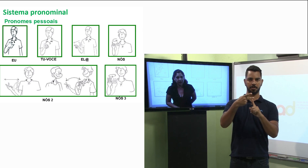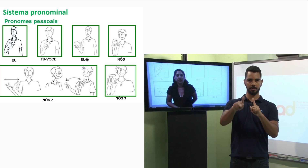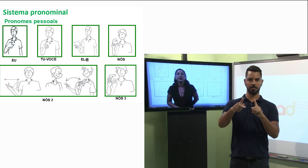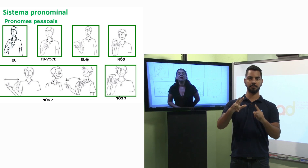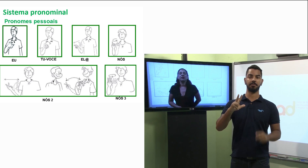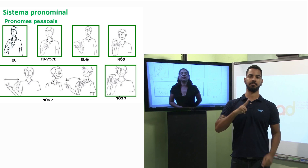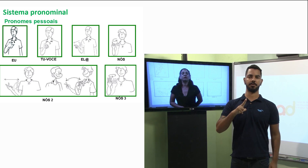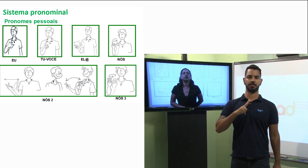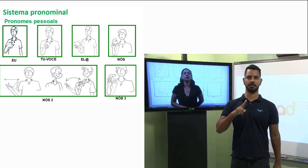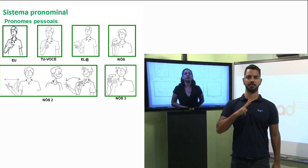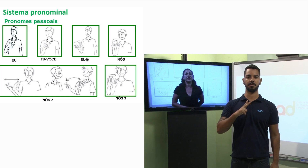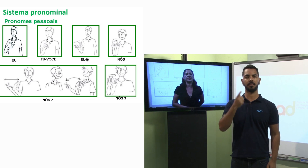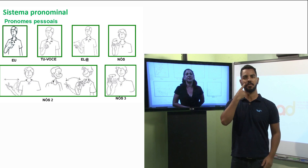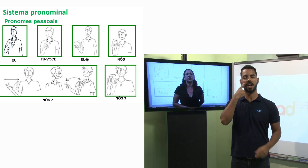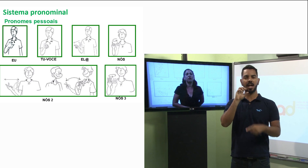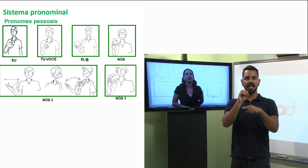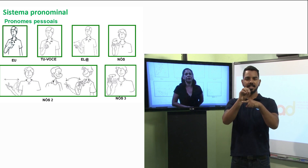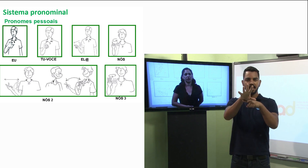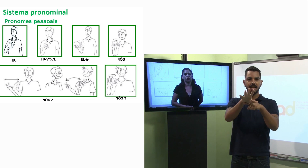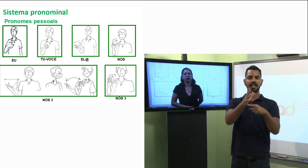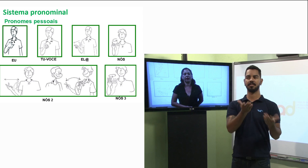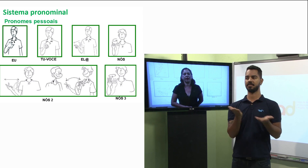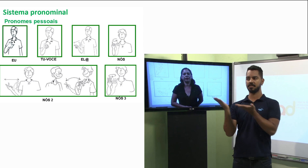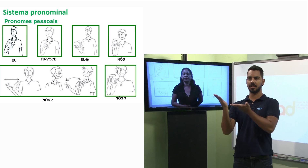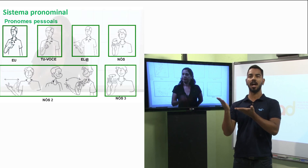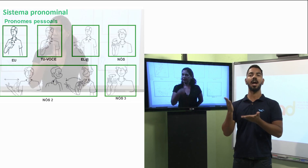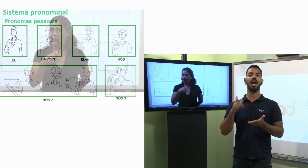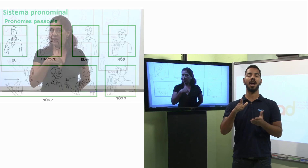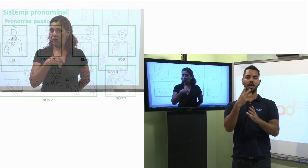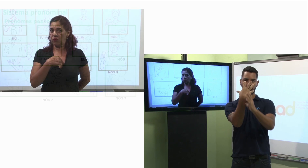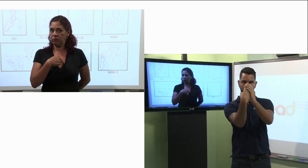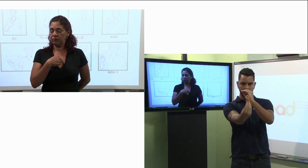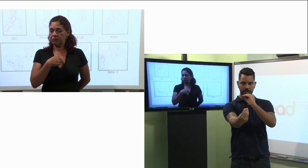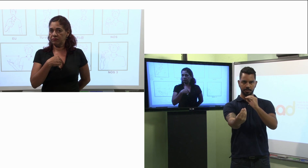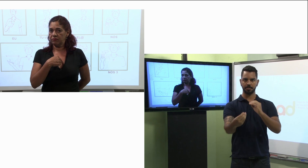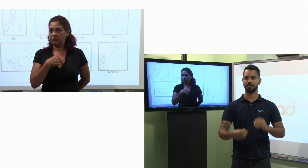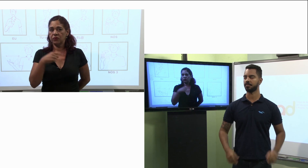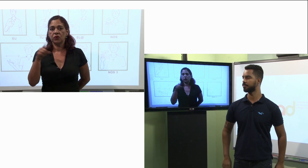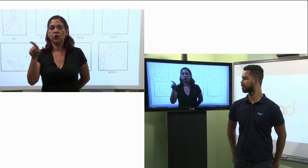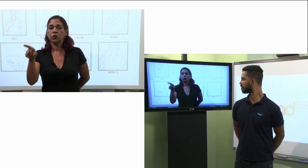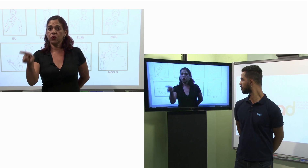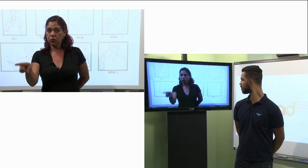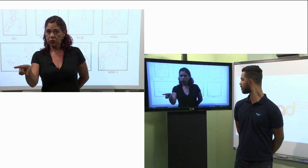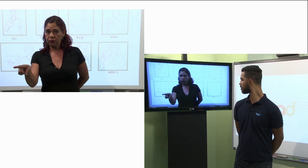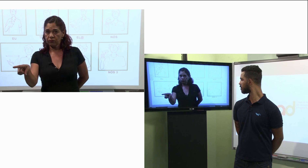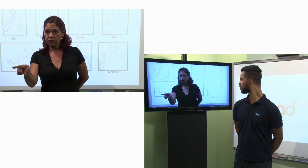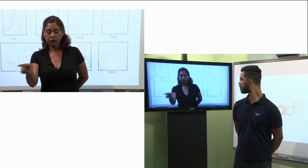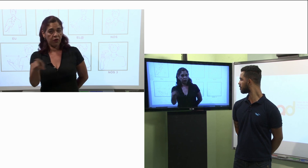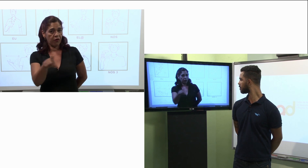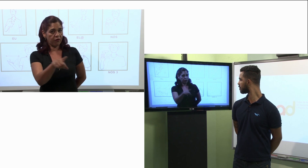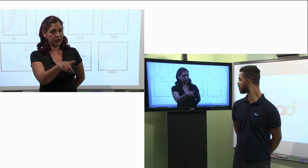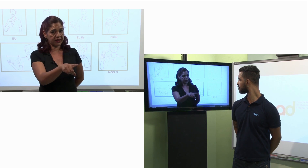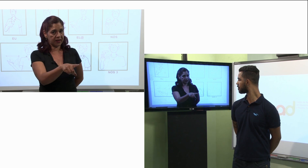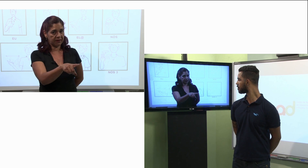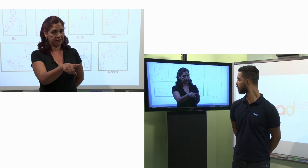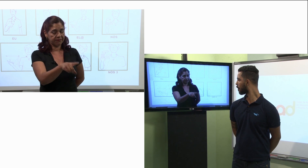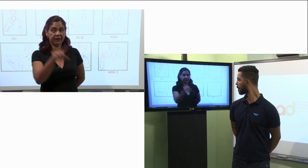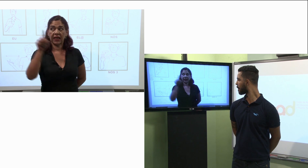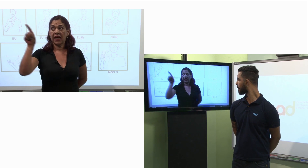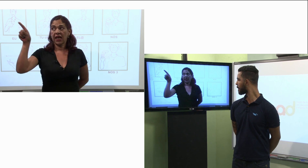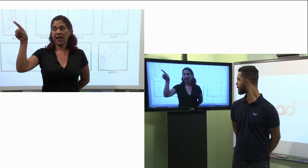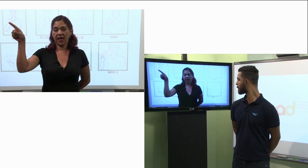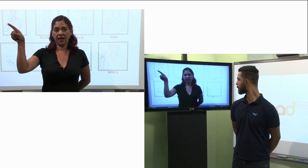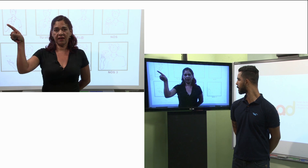slide aqui e vamos juntos fazer novamente, ok? Eu, tu,